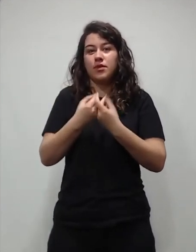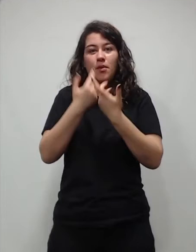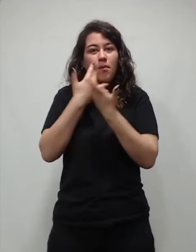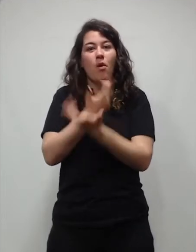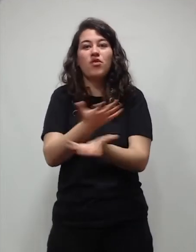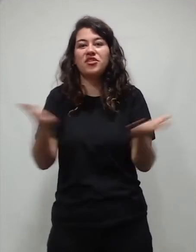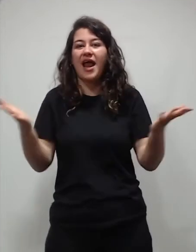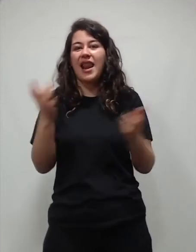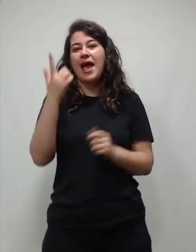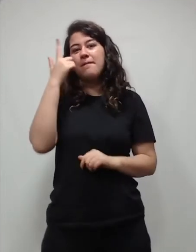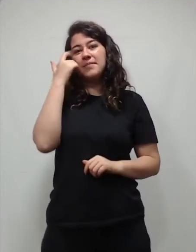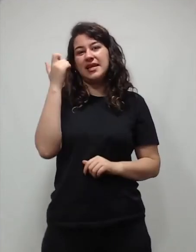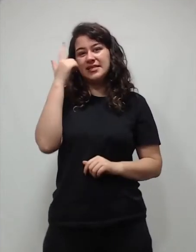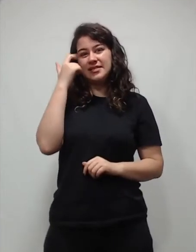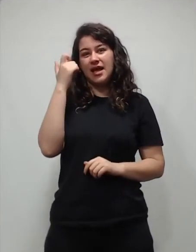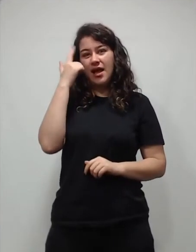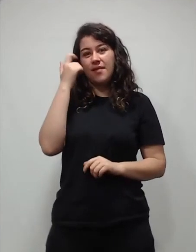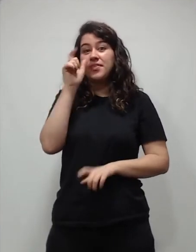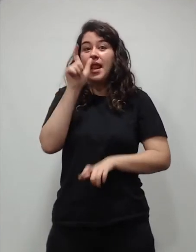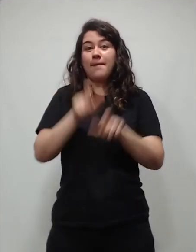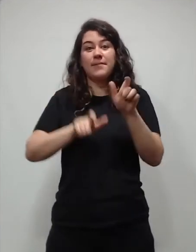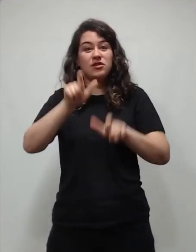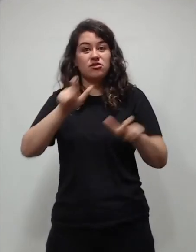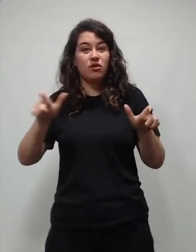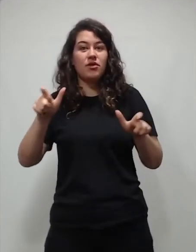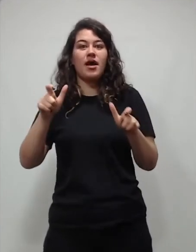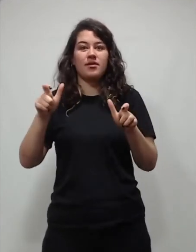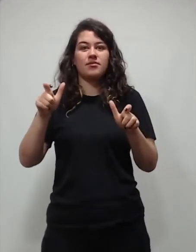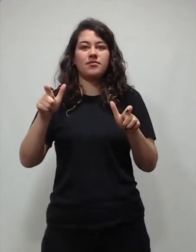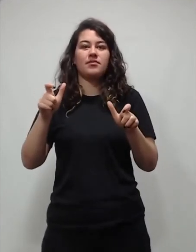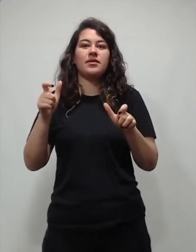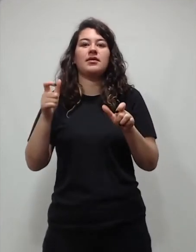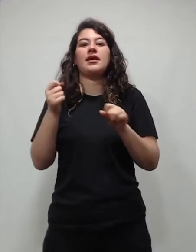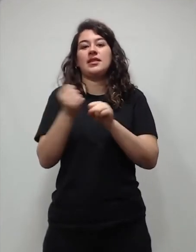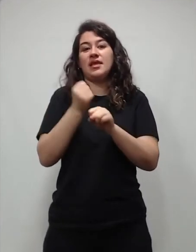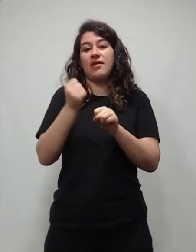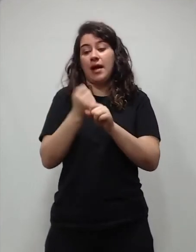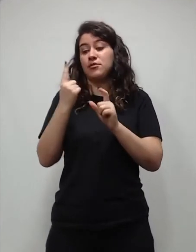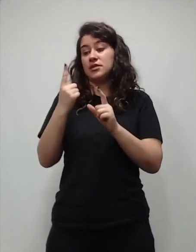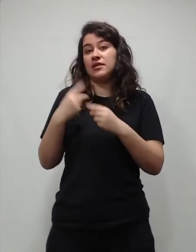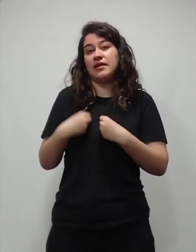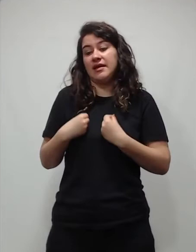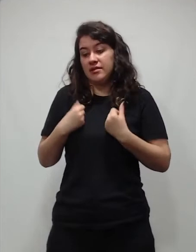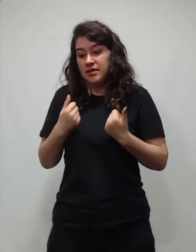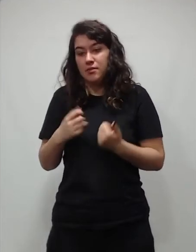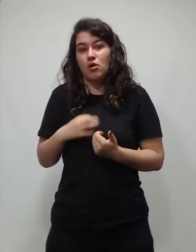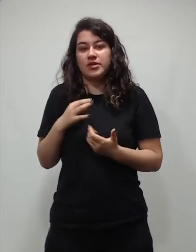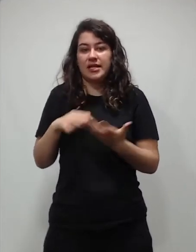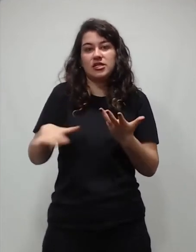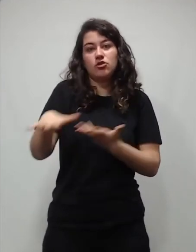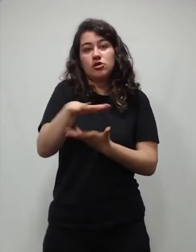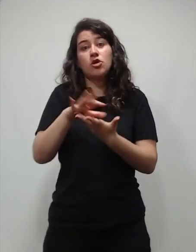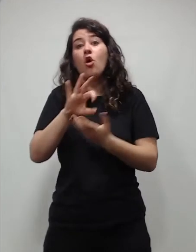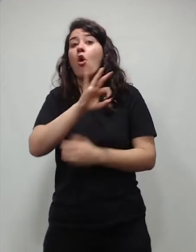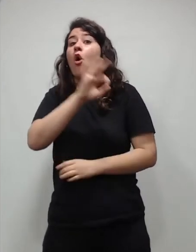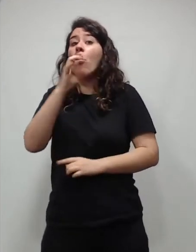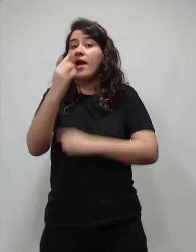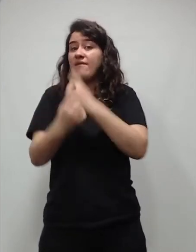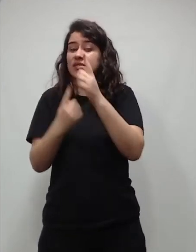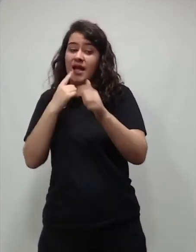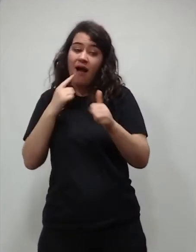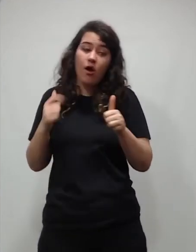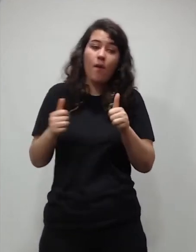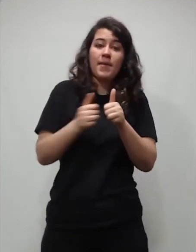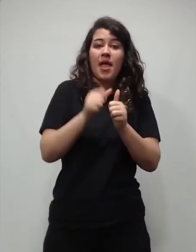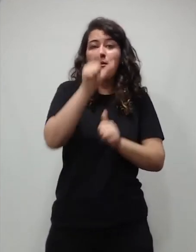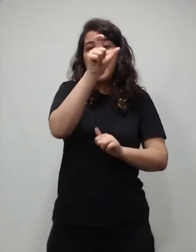la experiencia de aquellas personas que transitamos por esta situación o que acompañamos a un